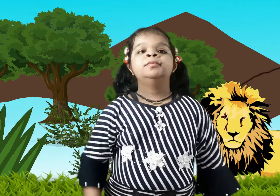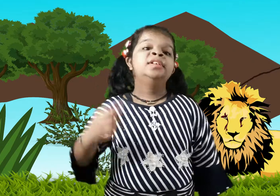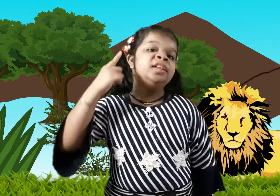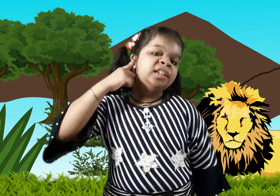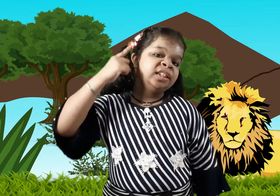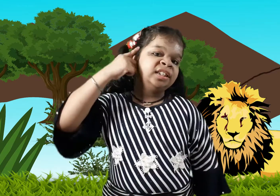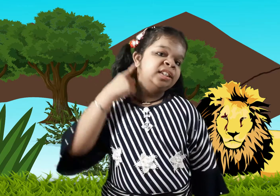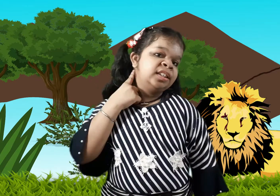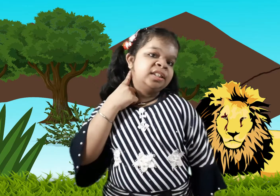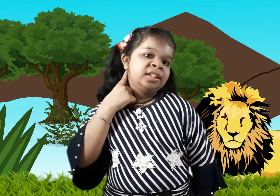पर कान छिल गया,